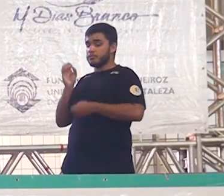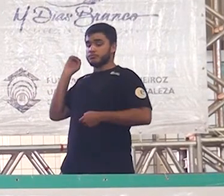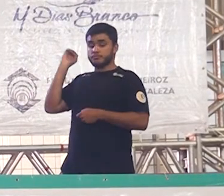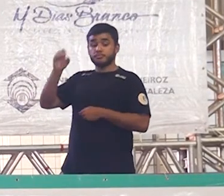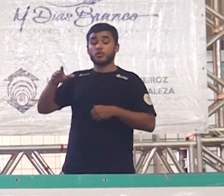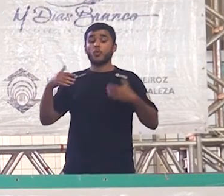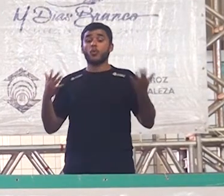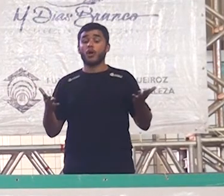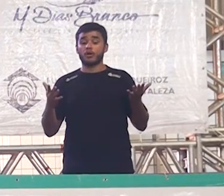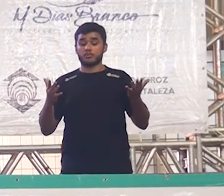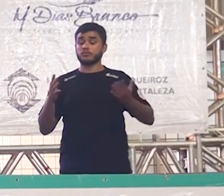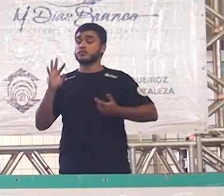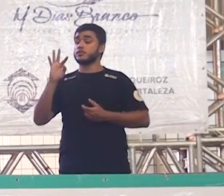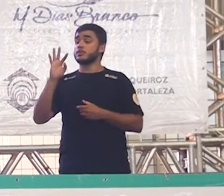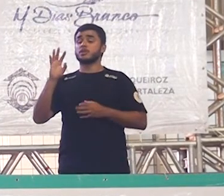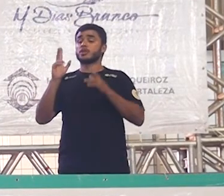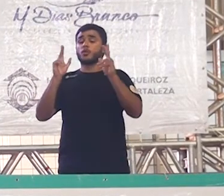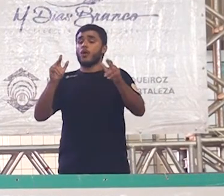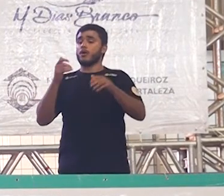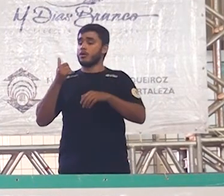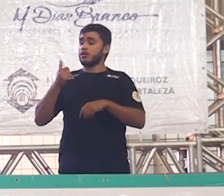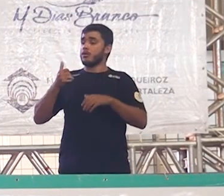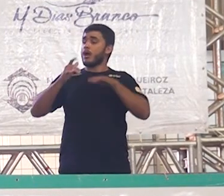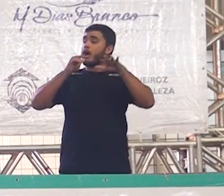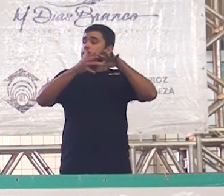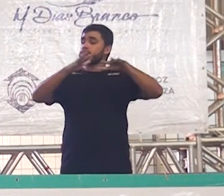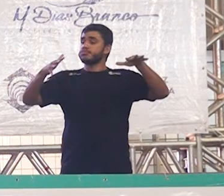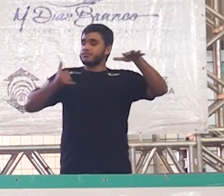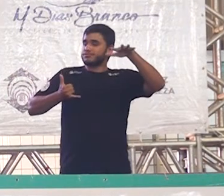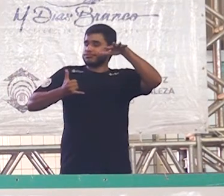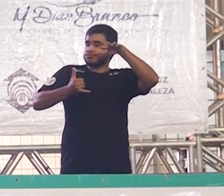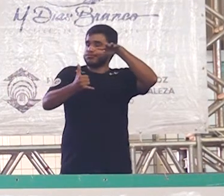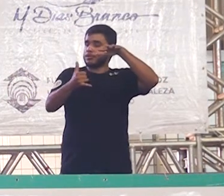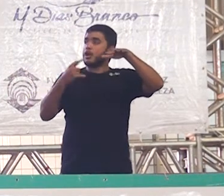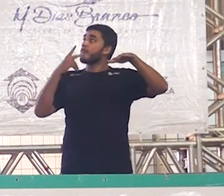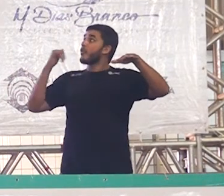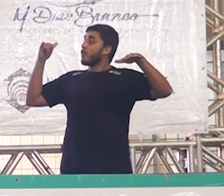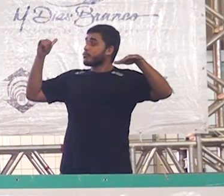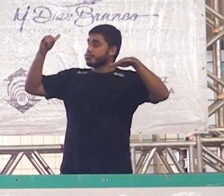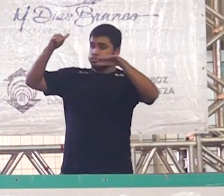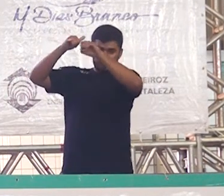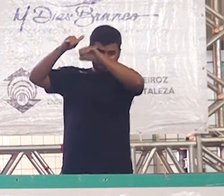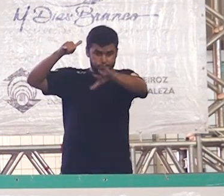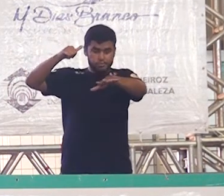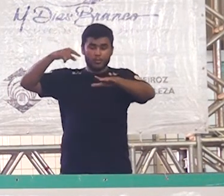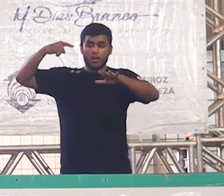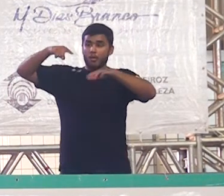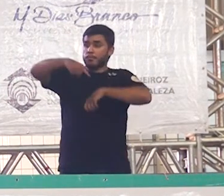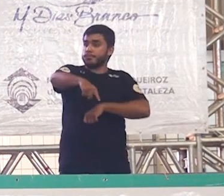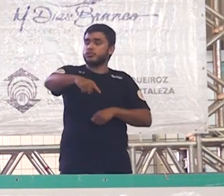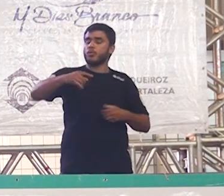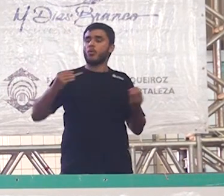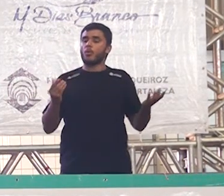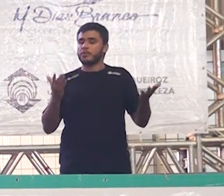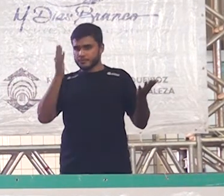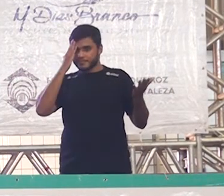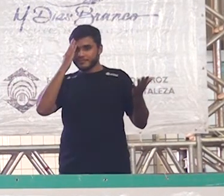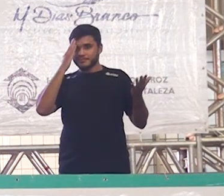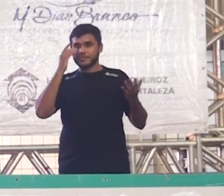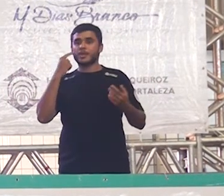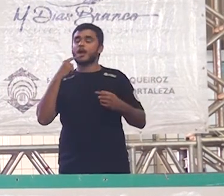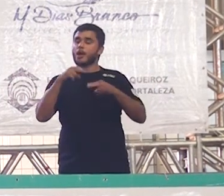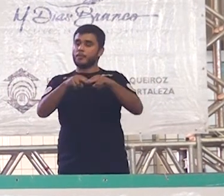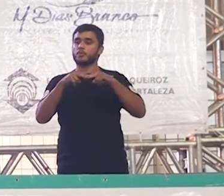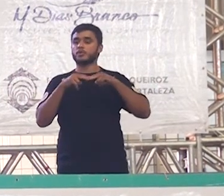O tempo que o míssil tem para andar é o mesmo tempo que o submarino tem para chegar. Então, quando você tiver questões desse tipo, a ideia básica é essa: